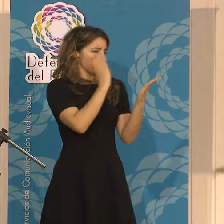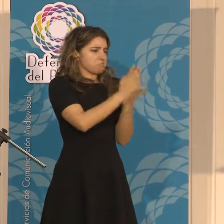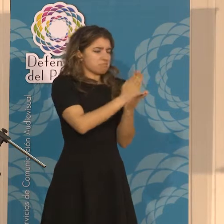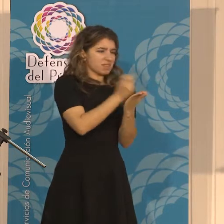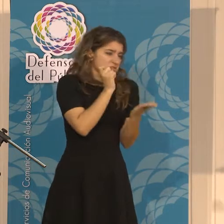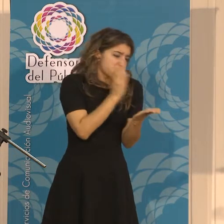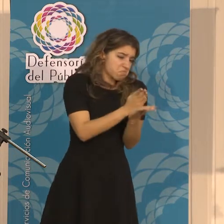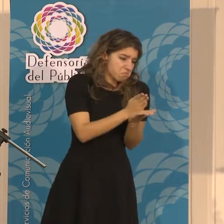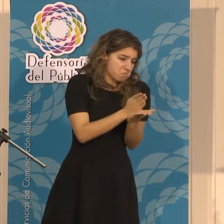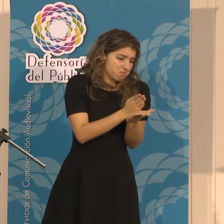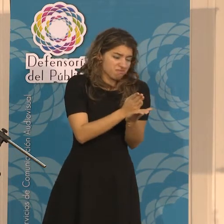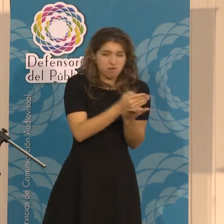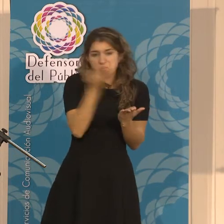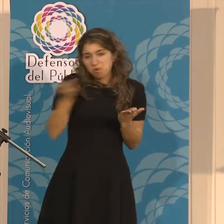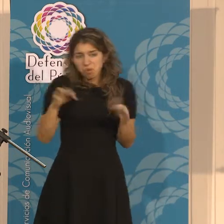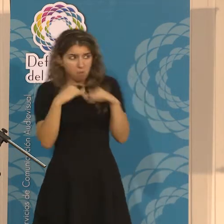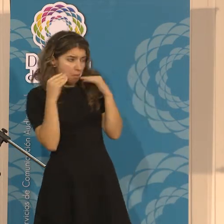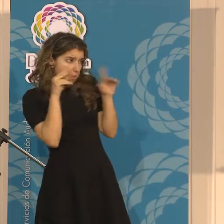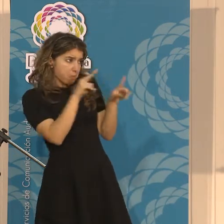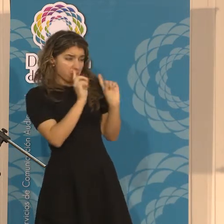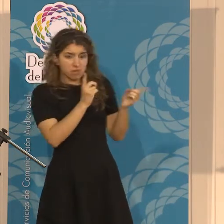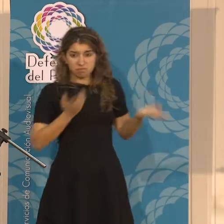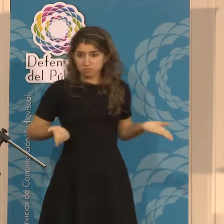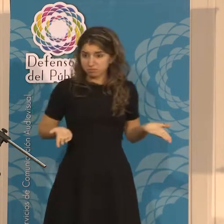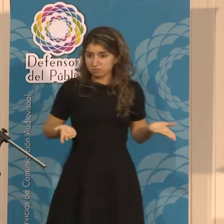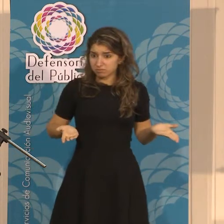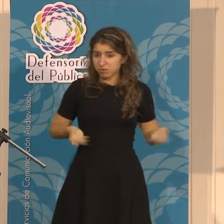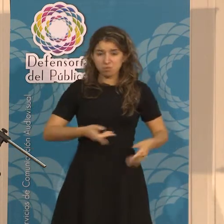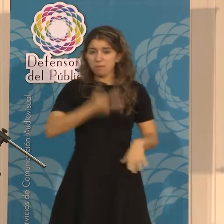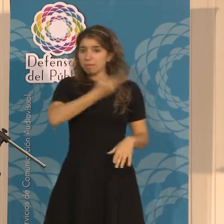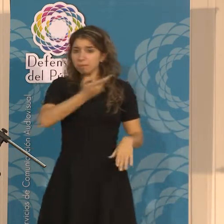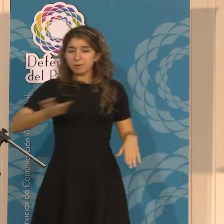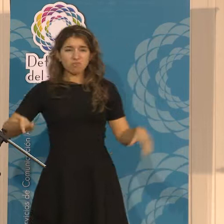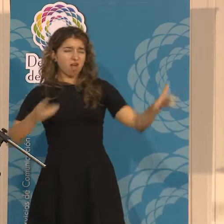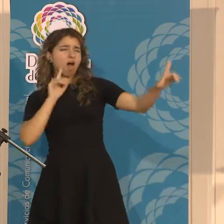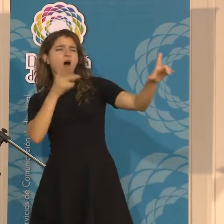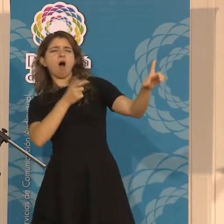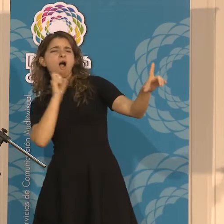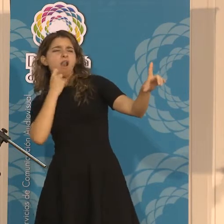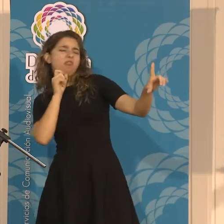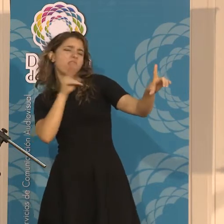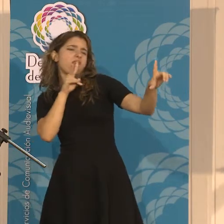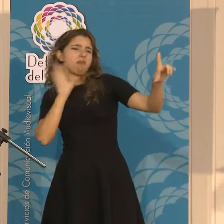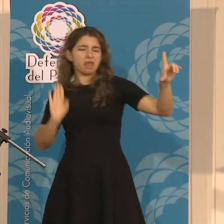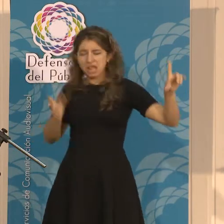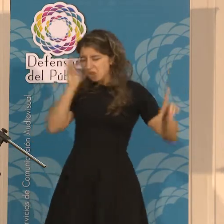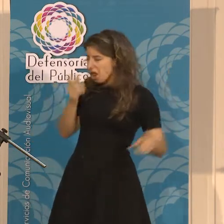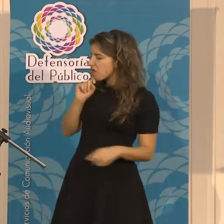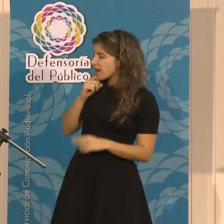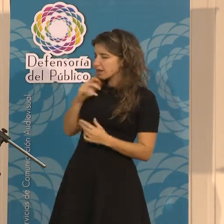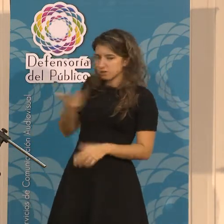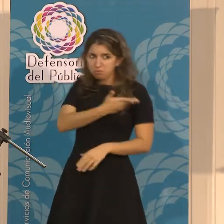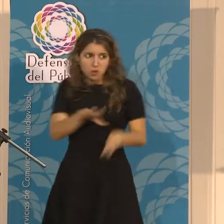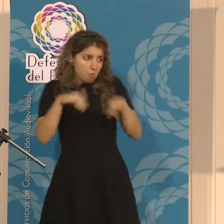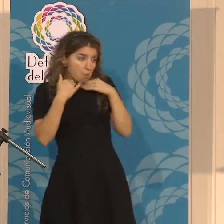porque esas audiencias lo llaman para felicitarlos por sus formas de hacer sus radios de hacer sus programas de comunicarse con